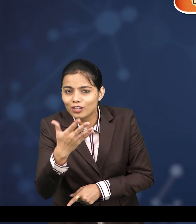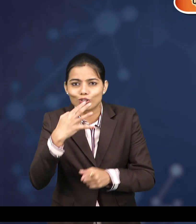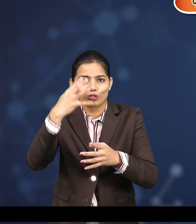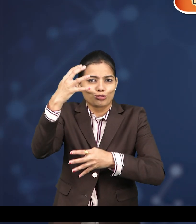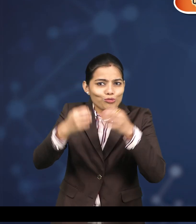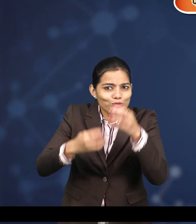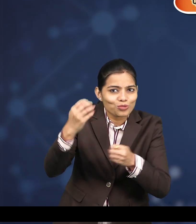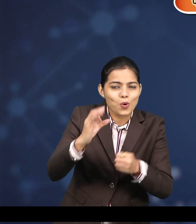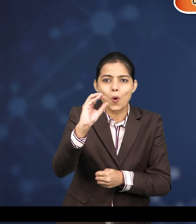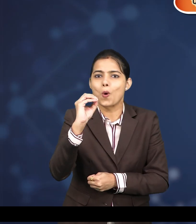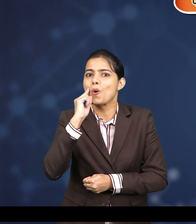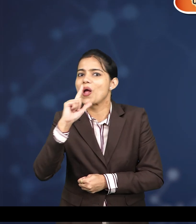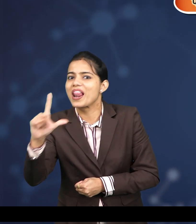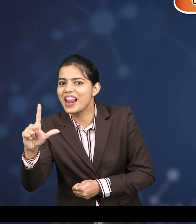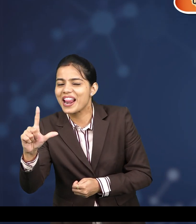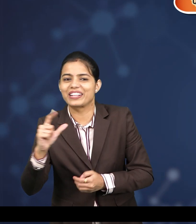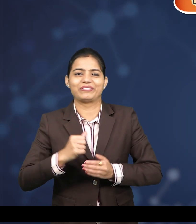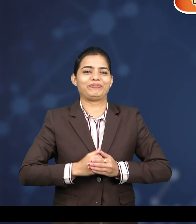पानी, दूध, तेल।